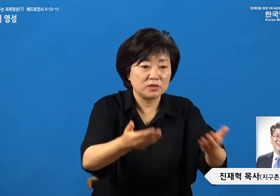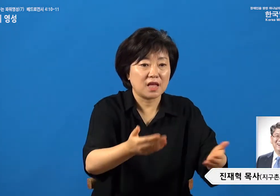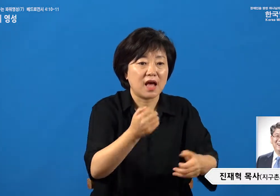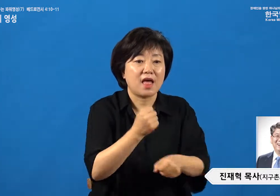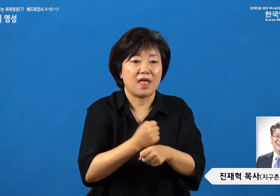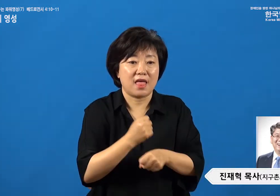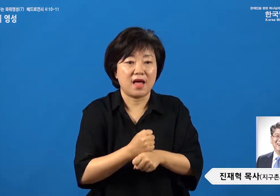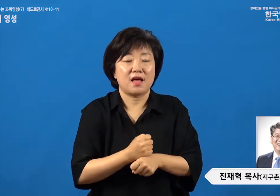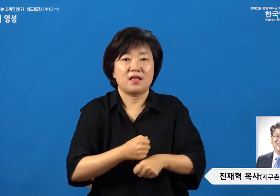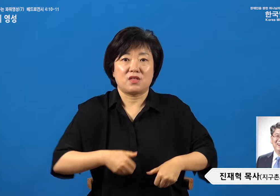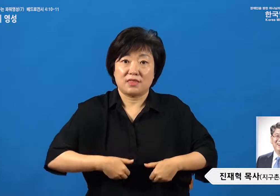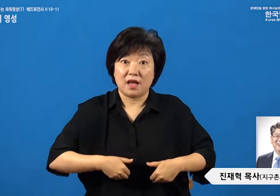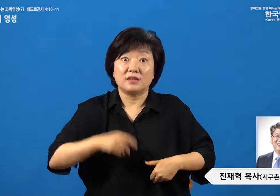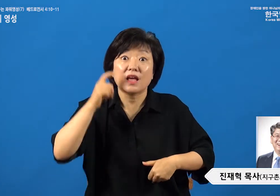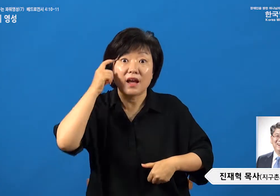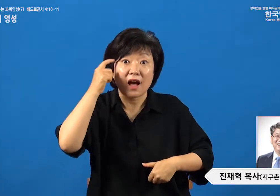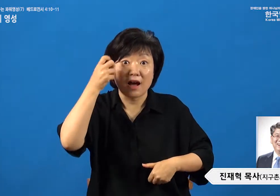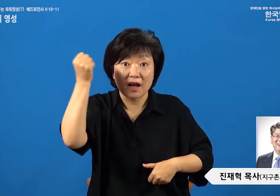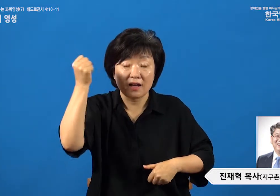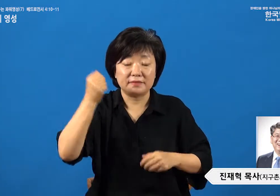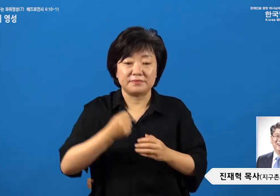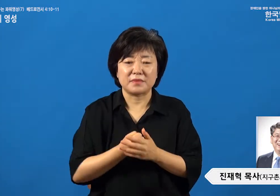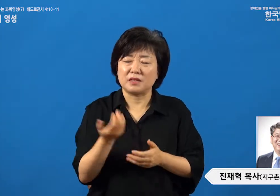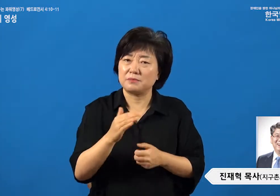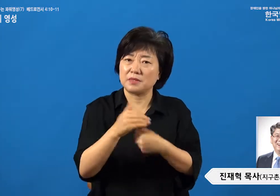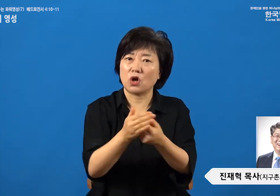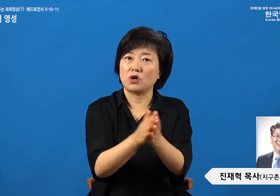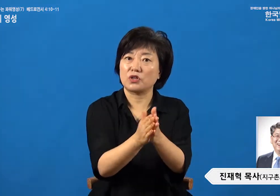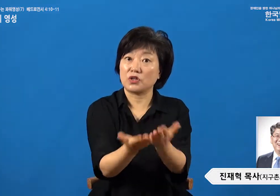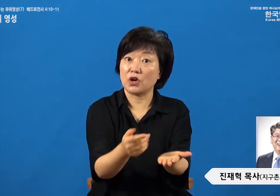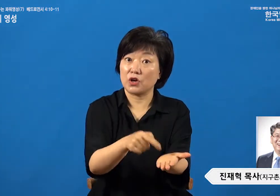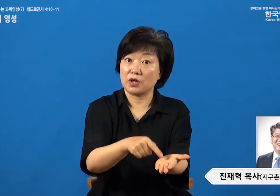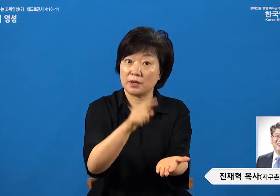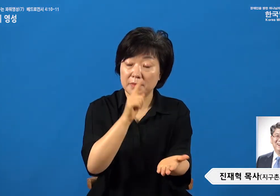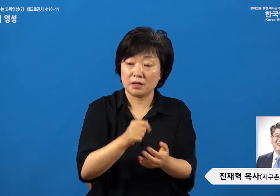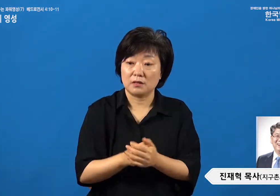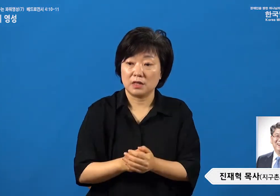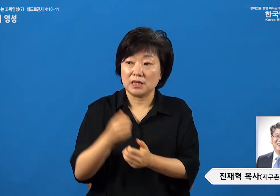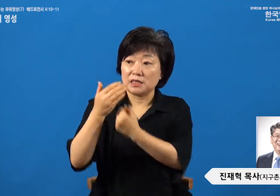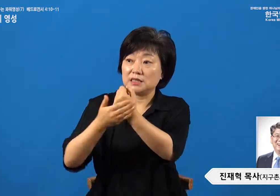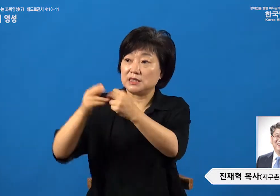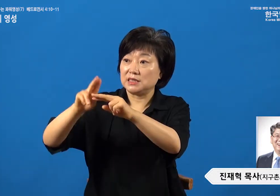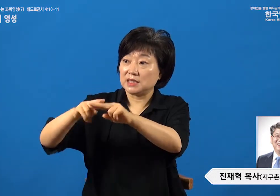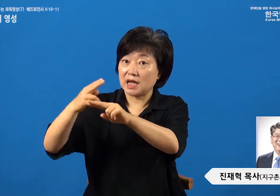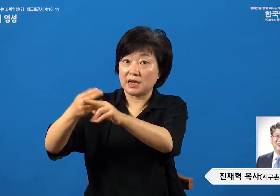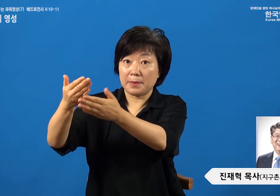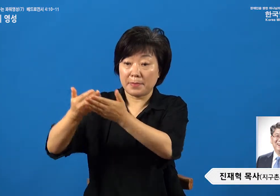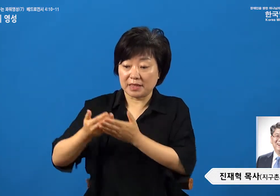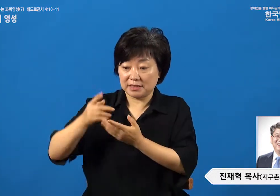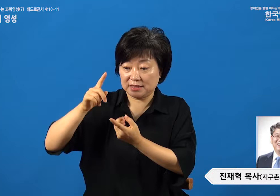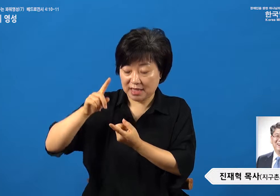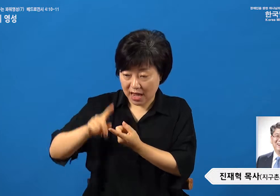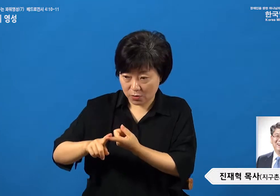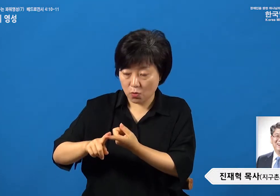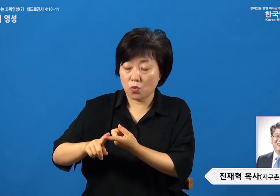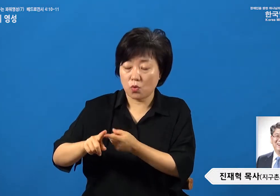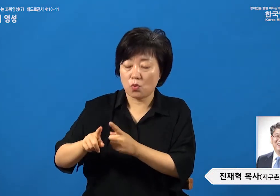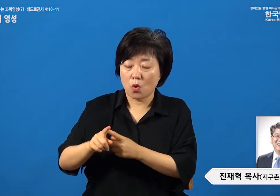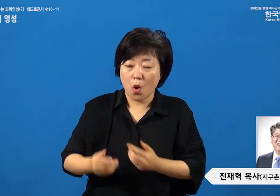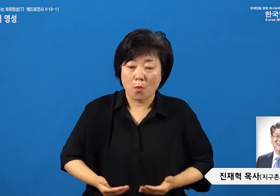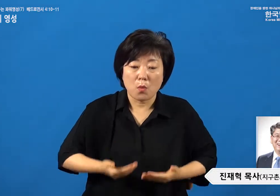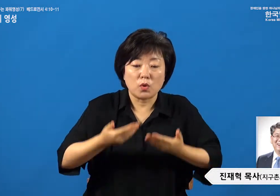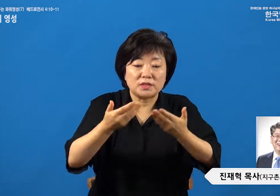있습니다. 그런데 오늘 말씀을 보니까 성경은 이렇게 말씀합니다. 은사를 받은 대로 봉사하되